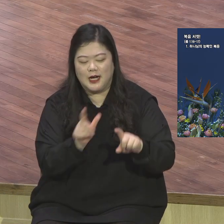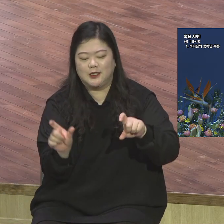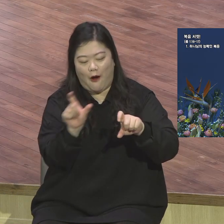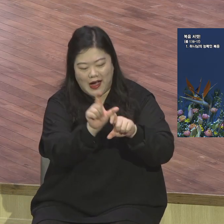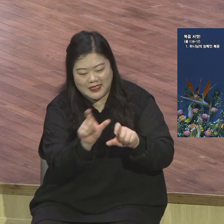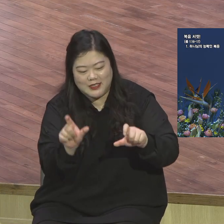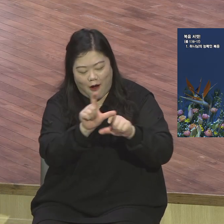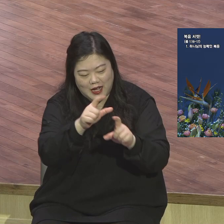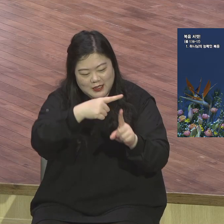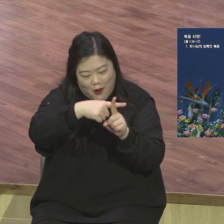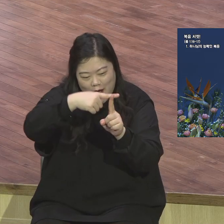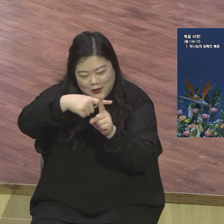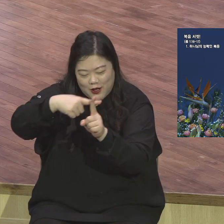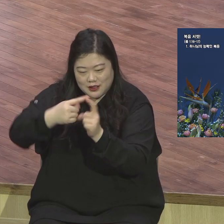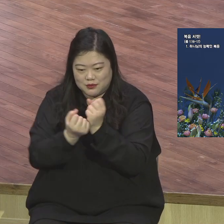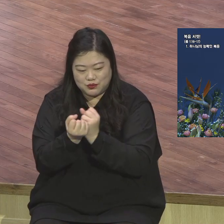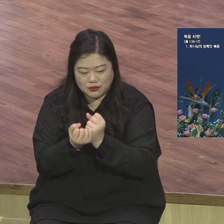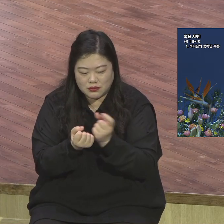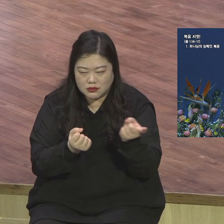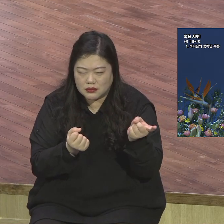십자가의 복음은